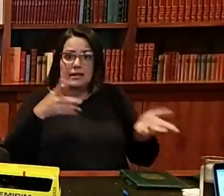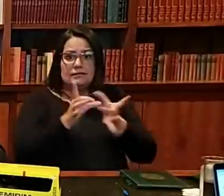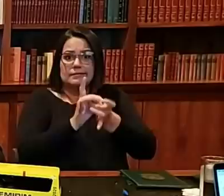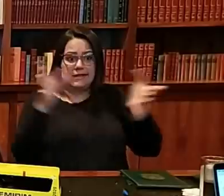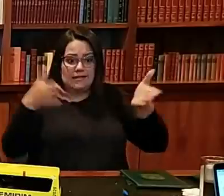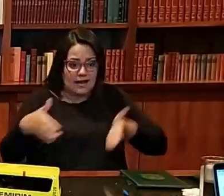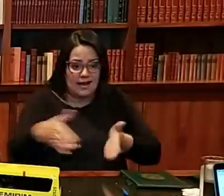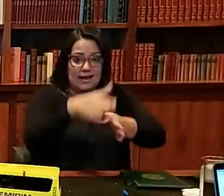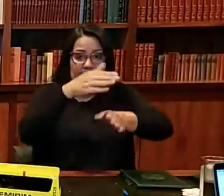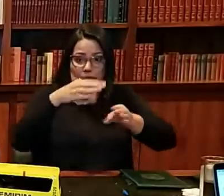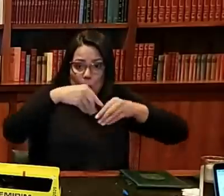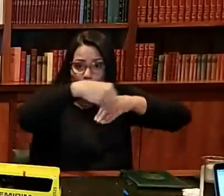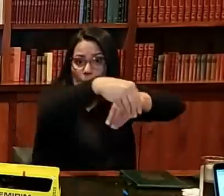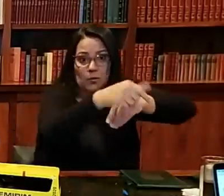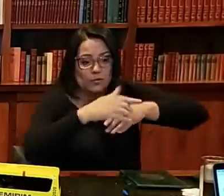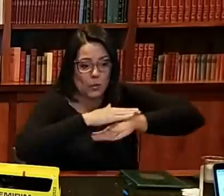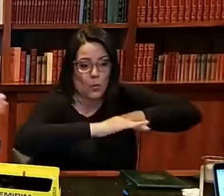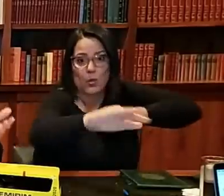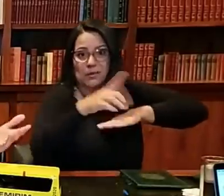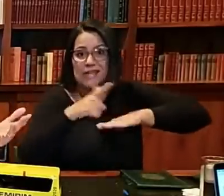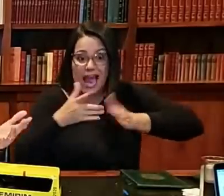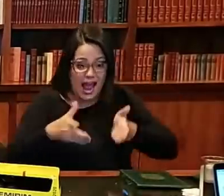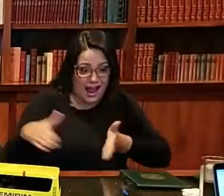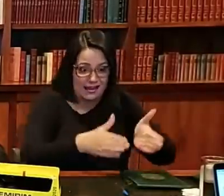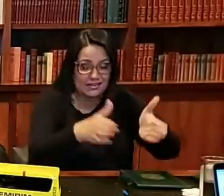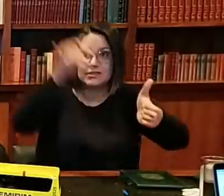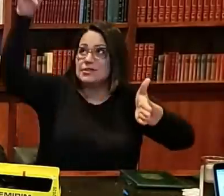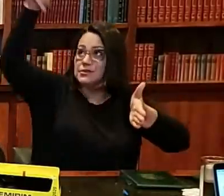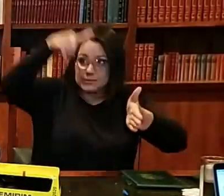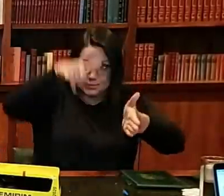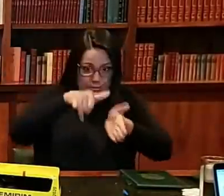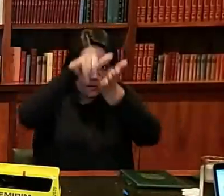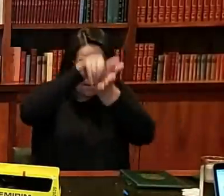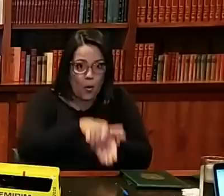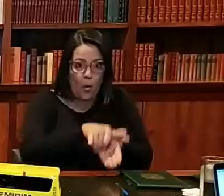isso. Já passou você com o teu aviãozinho, teu amigo aí, quem tem recurso, obviamente, né?